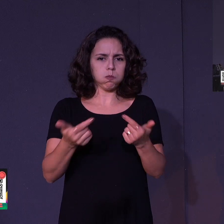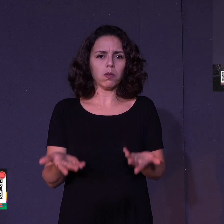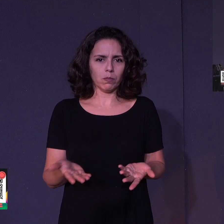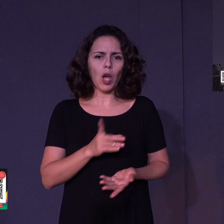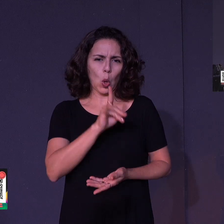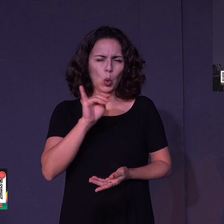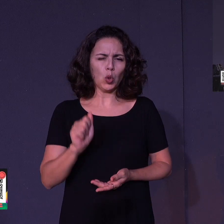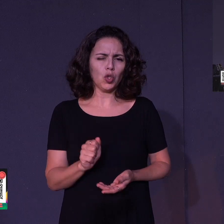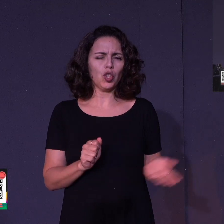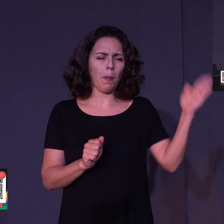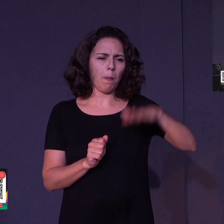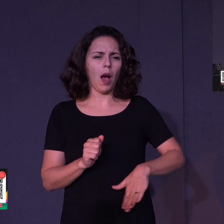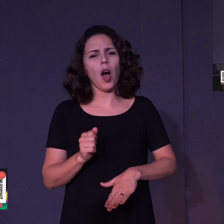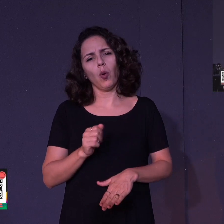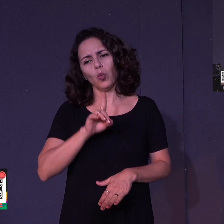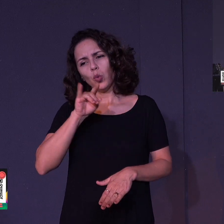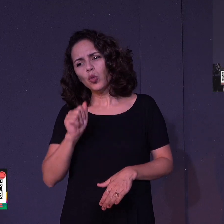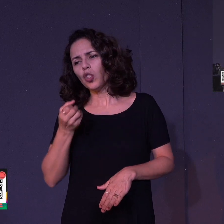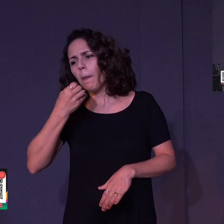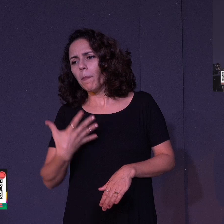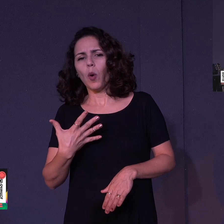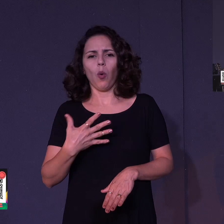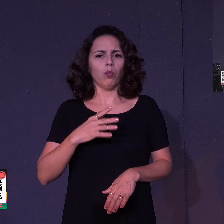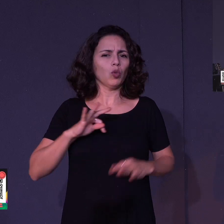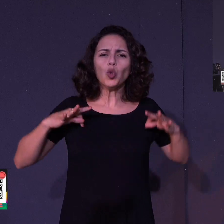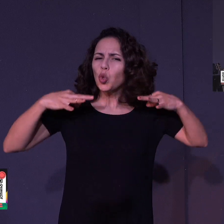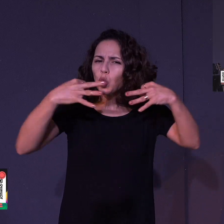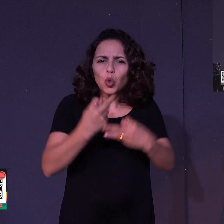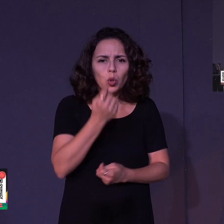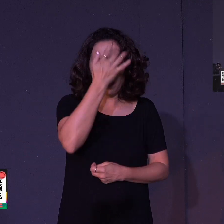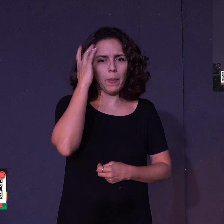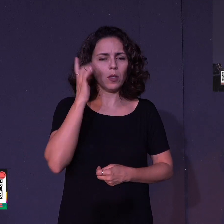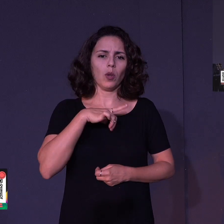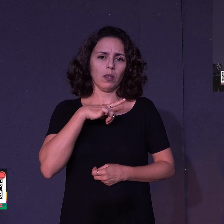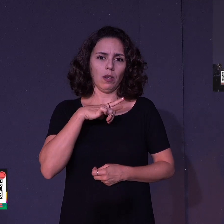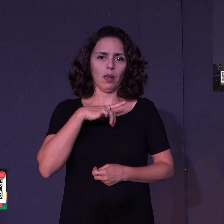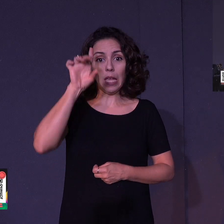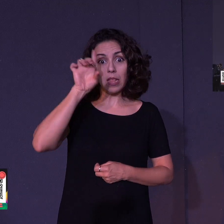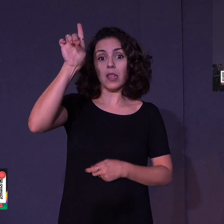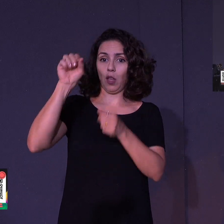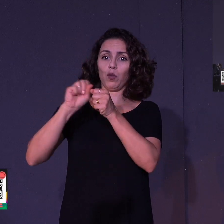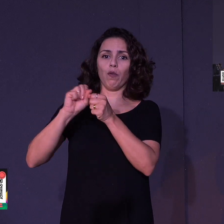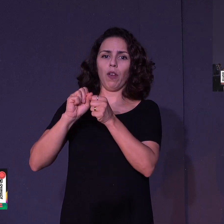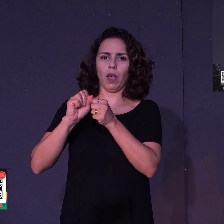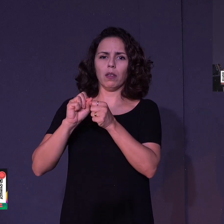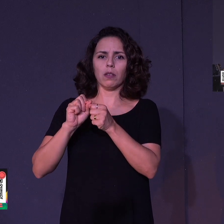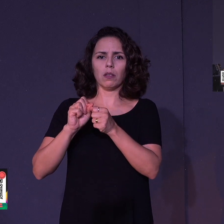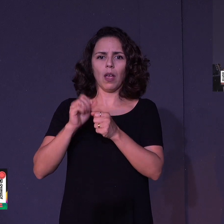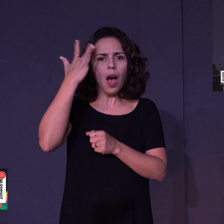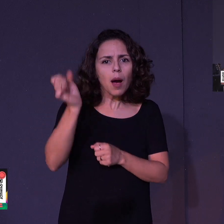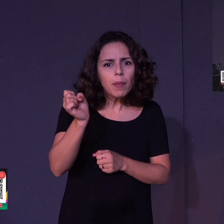dia bom vem para todo mundo. Foi o Senhor que criou, e criou sem que o homem soubesse o dia de amanhã, para que todos o